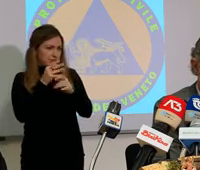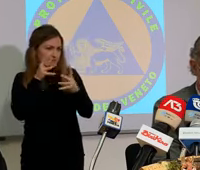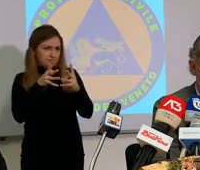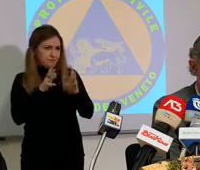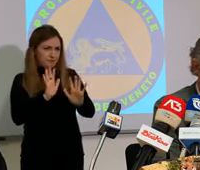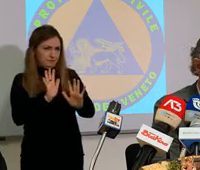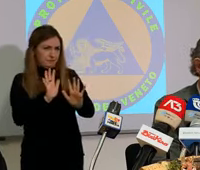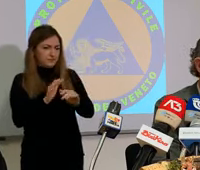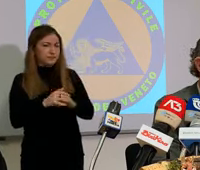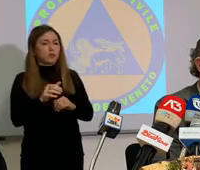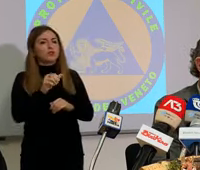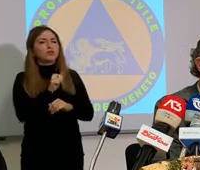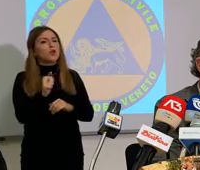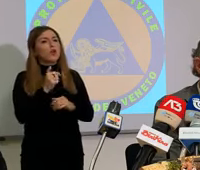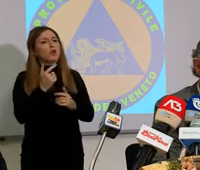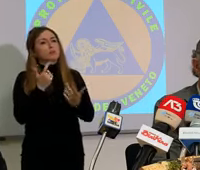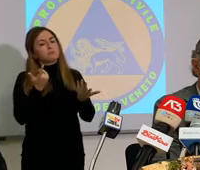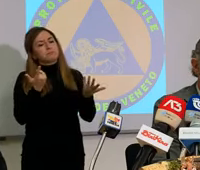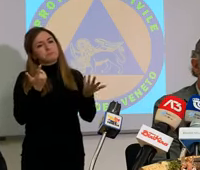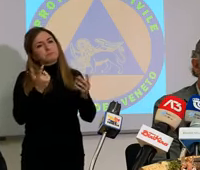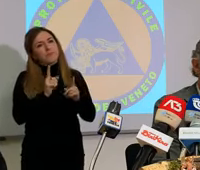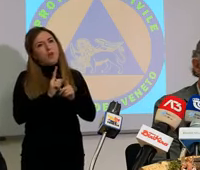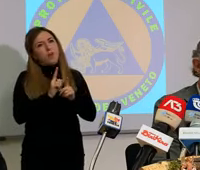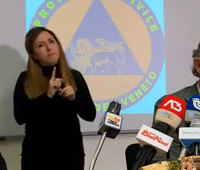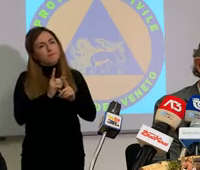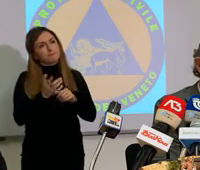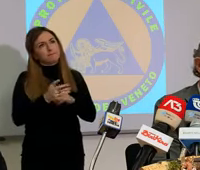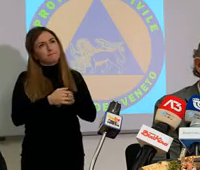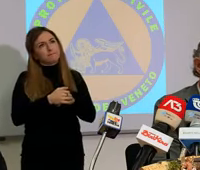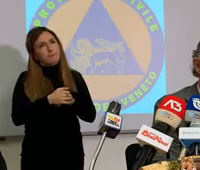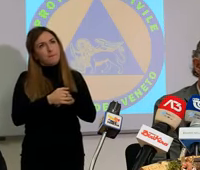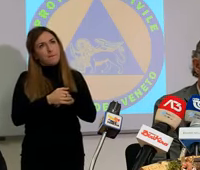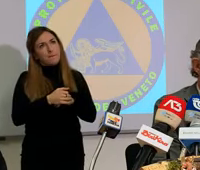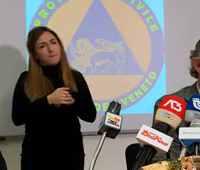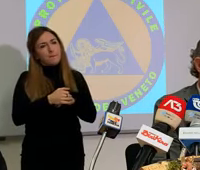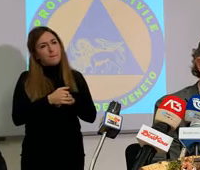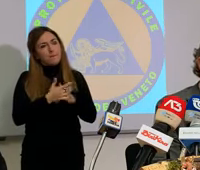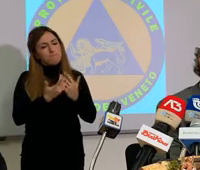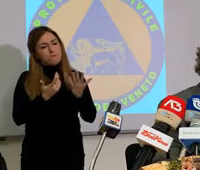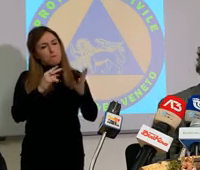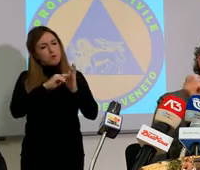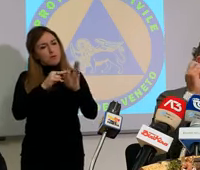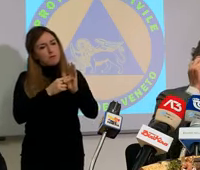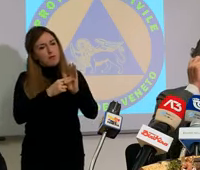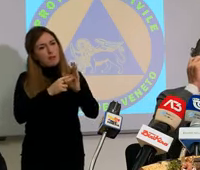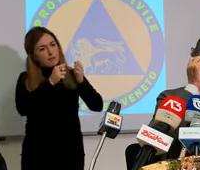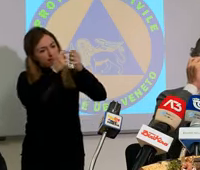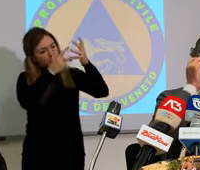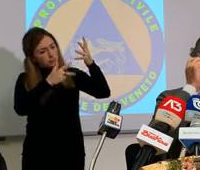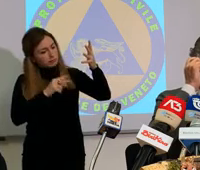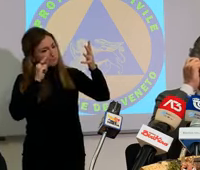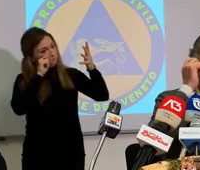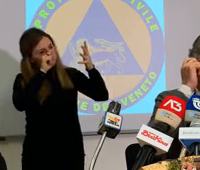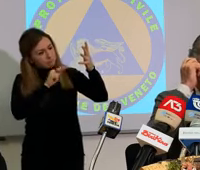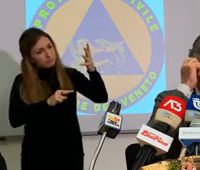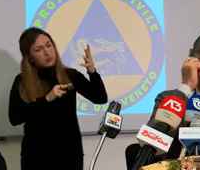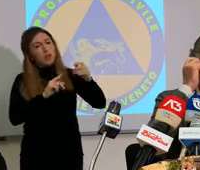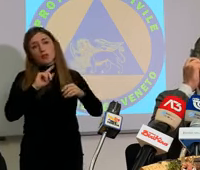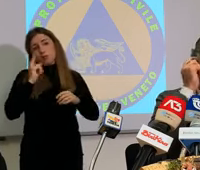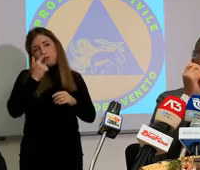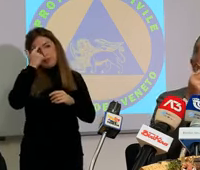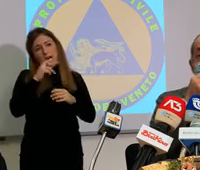abbiamo semplicemente fatto un'analisi di quello che sono ovviamente i problemi i problemi sono evidenti sono sotto gli occhi di